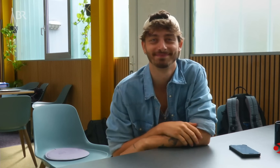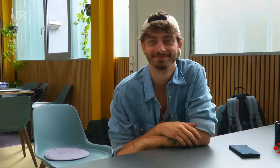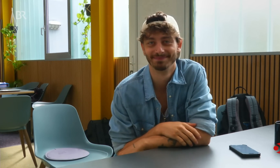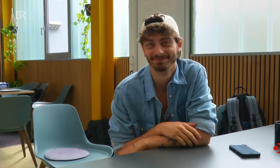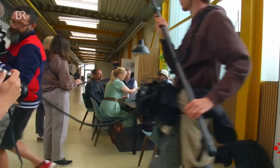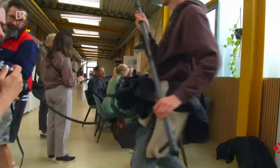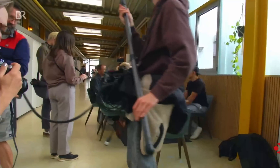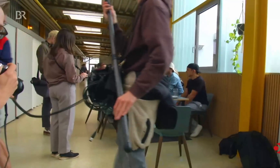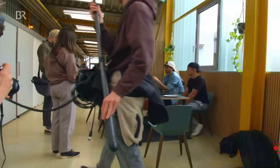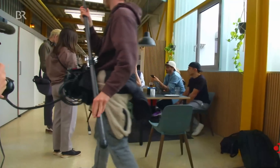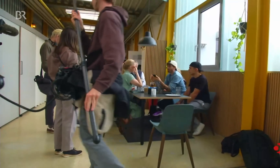Internet.